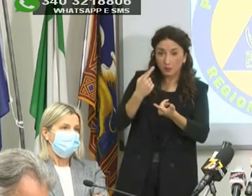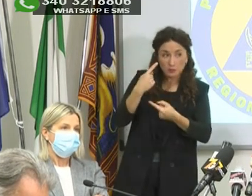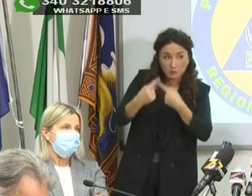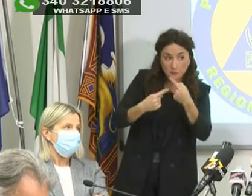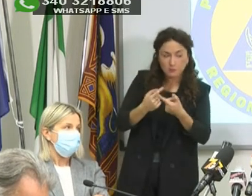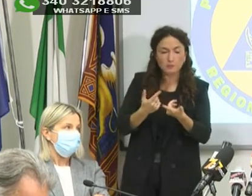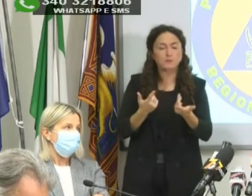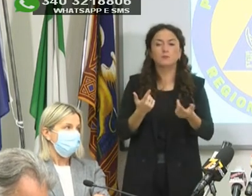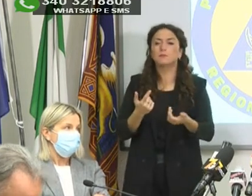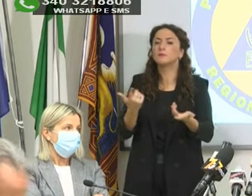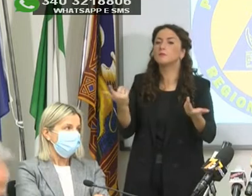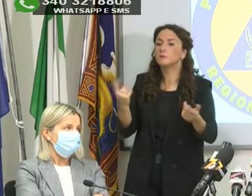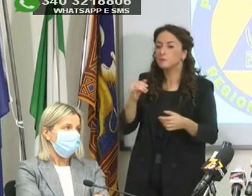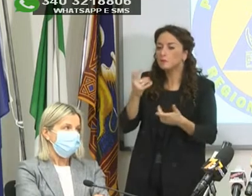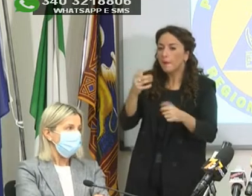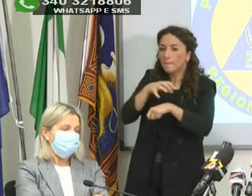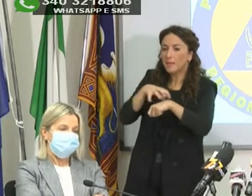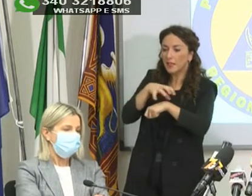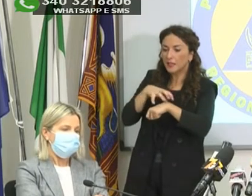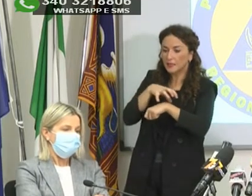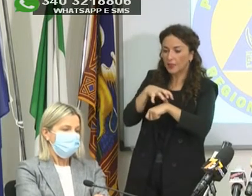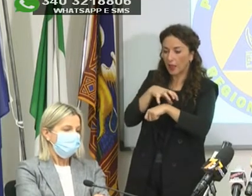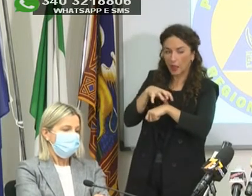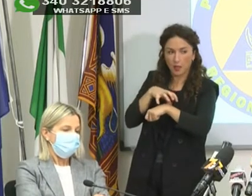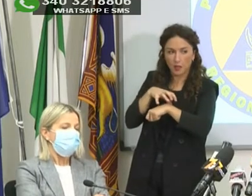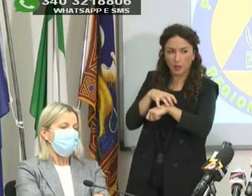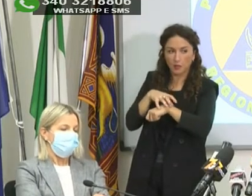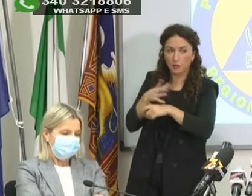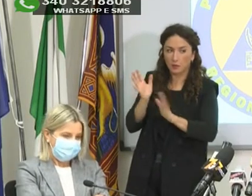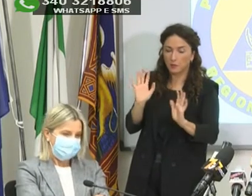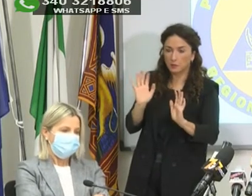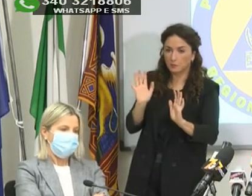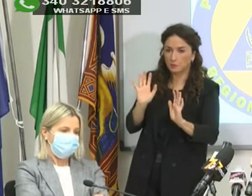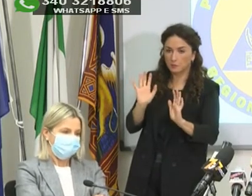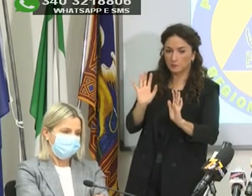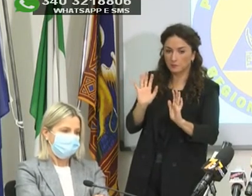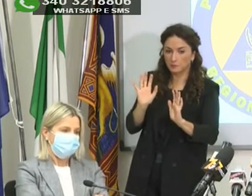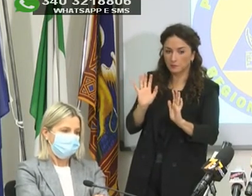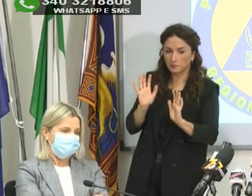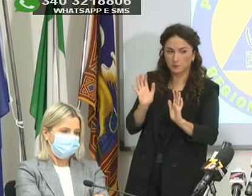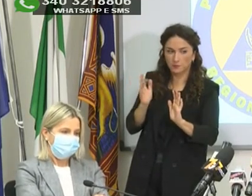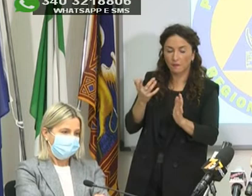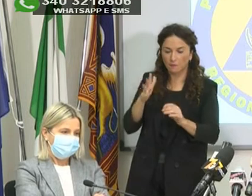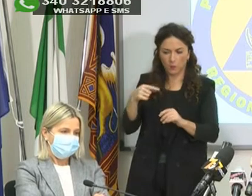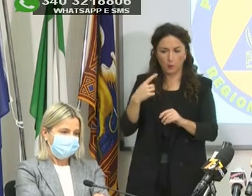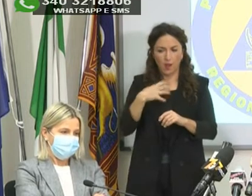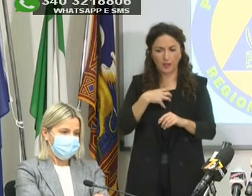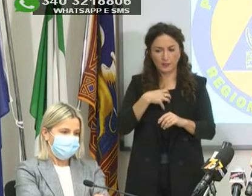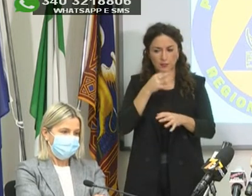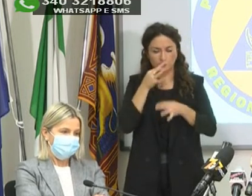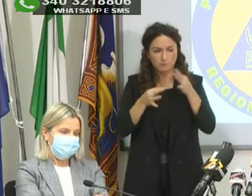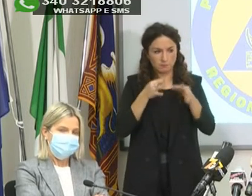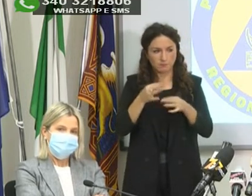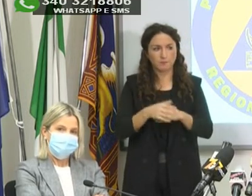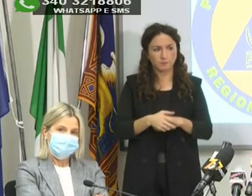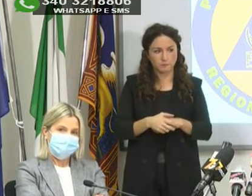Sì, ma è il tema del Ministero, però mi sembra di capire che hanno la riserva sull'acquisto. Però dopo magari l'assessore perché c'è il